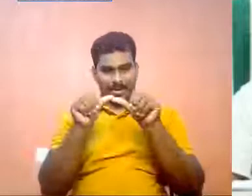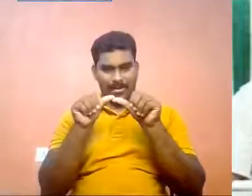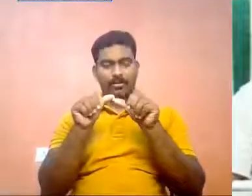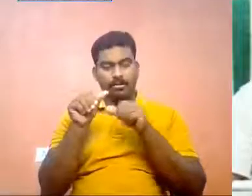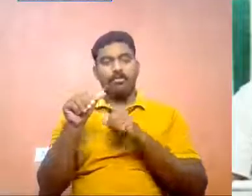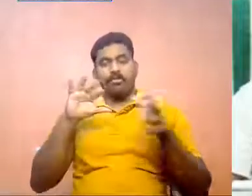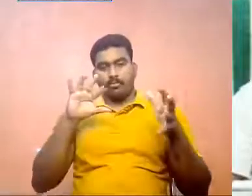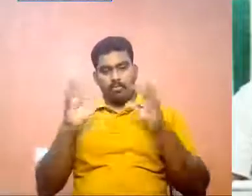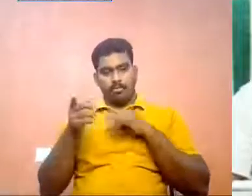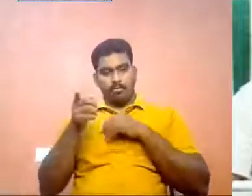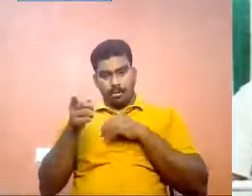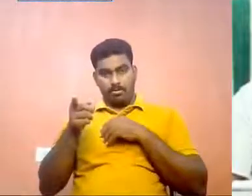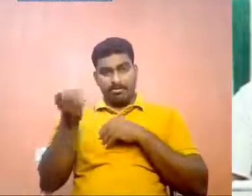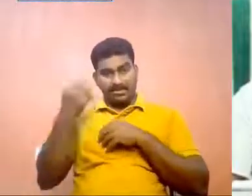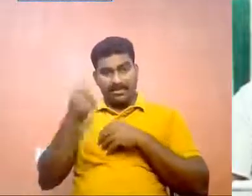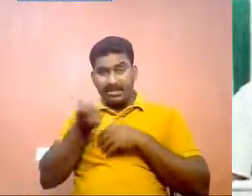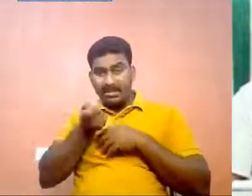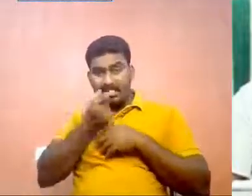അഭിപ്രായങ്ങൾ ഉയർന്നു വന്നു.